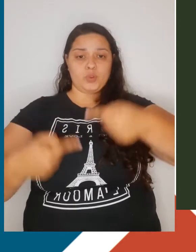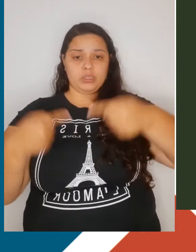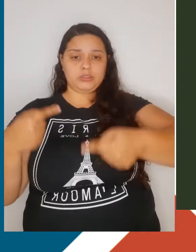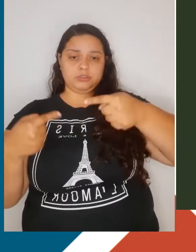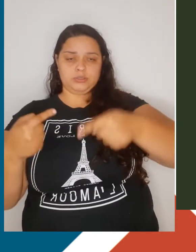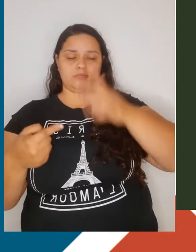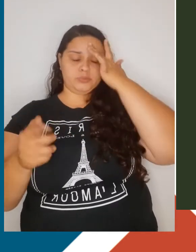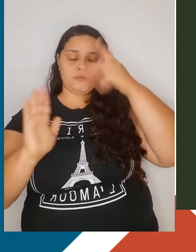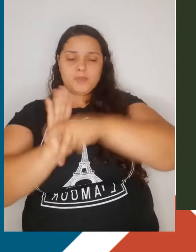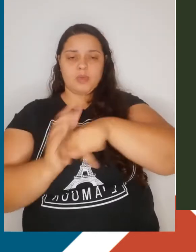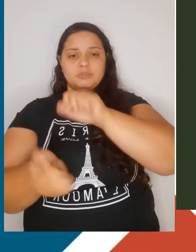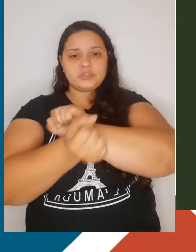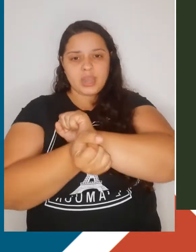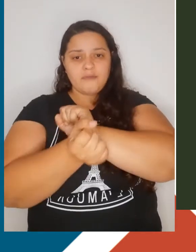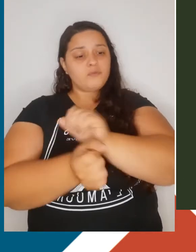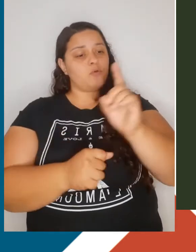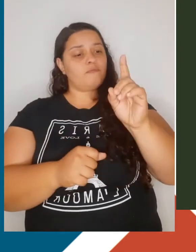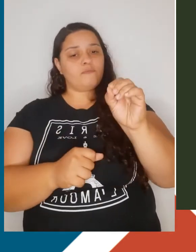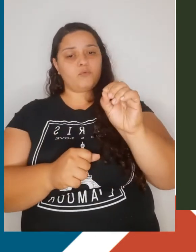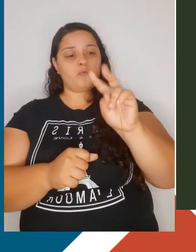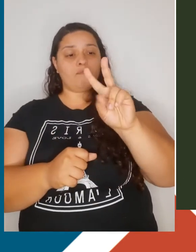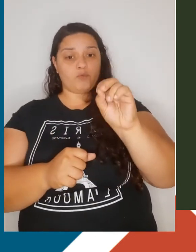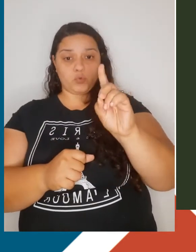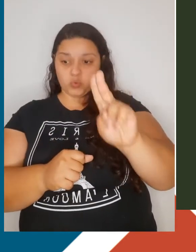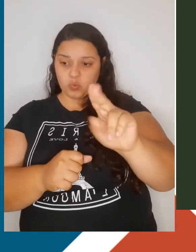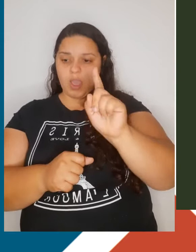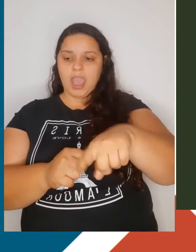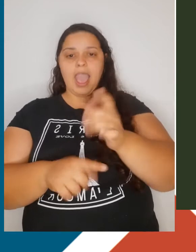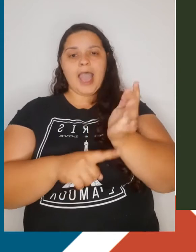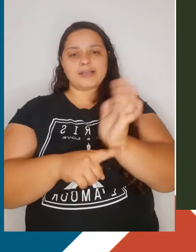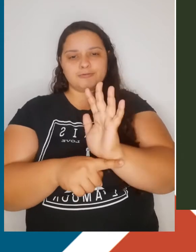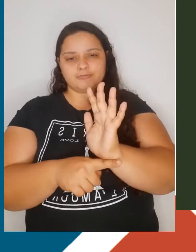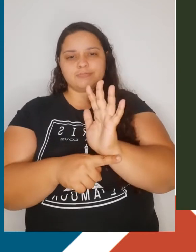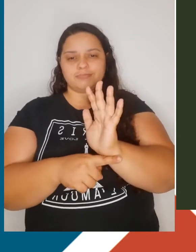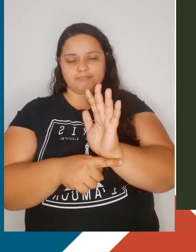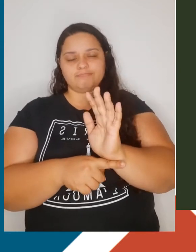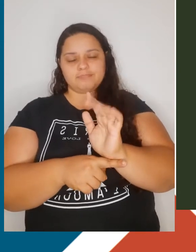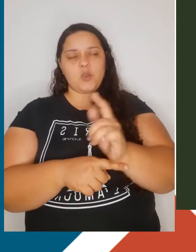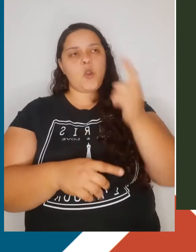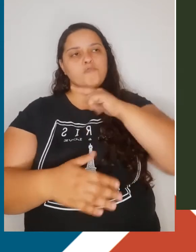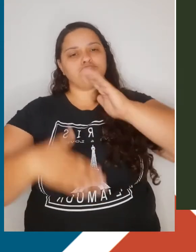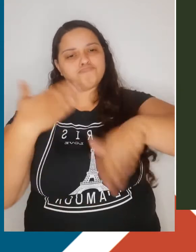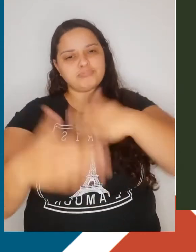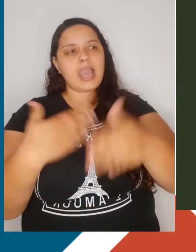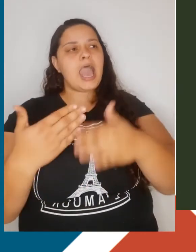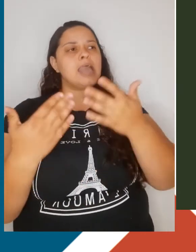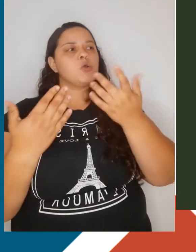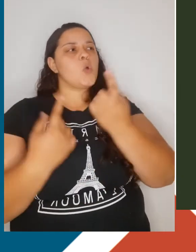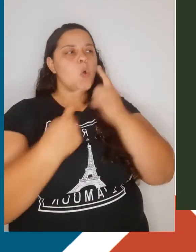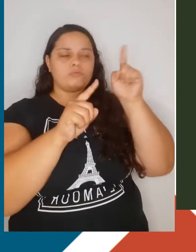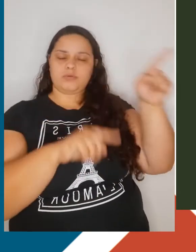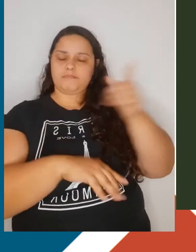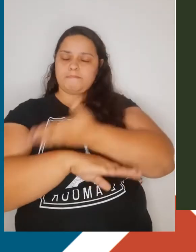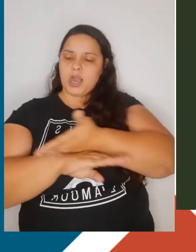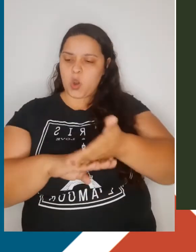e cultural dos escravizados. Nessa época, é o vodu que realiza a coerção dos escravos, impelindo-os à luta